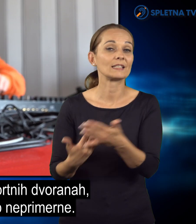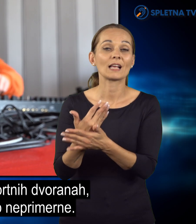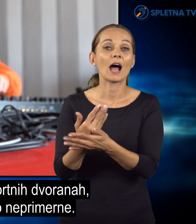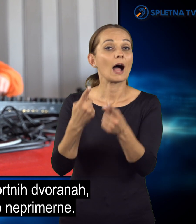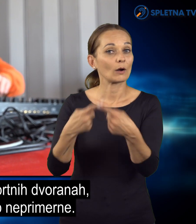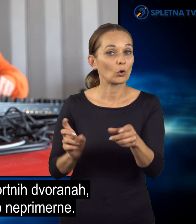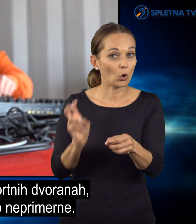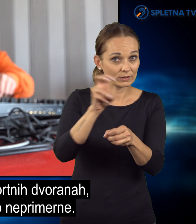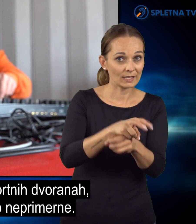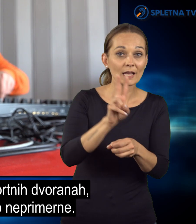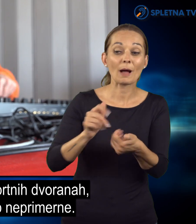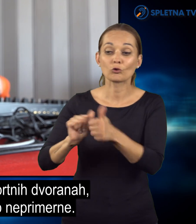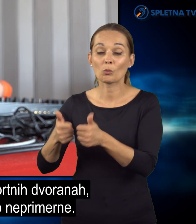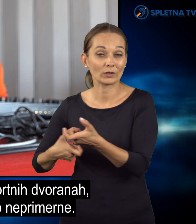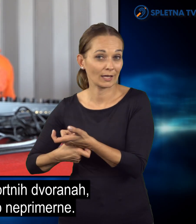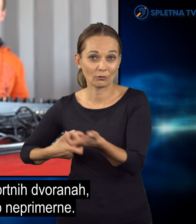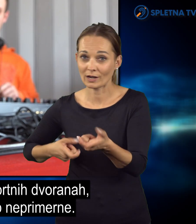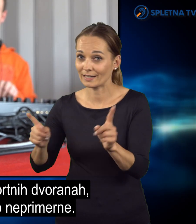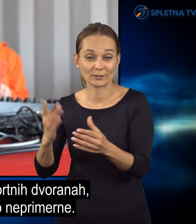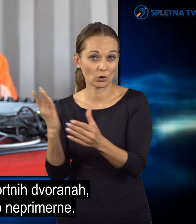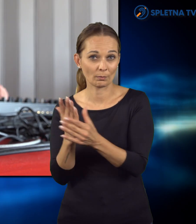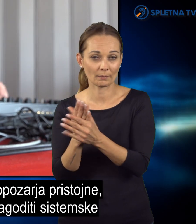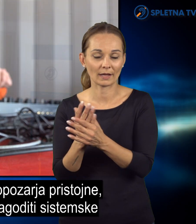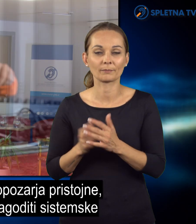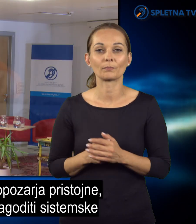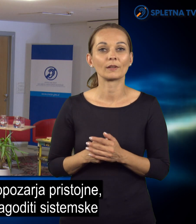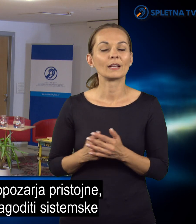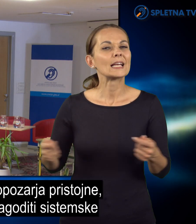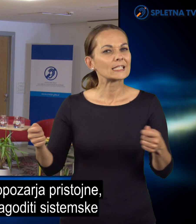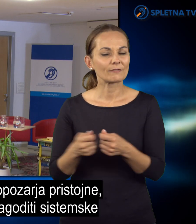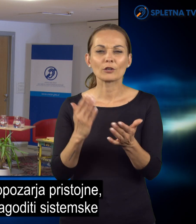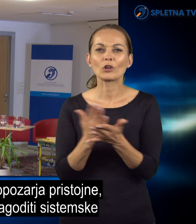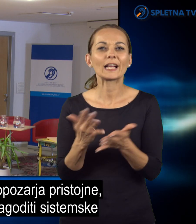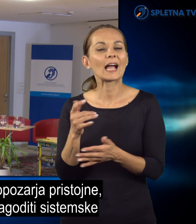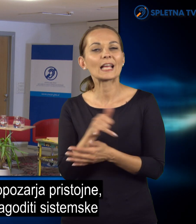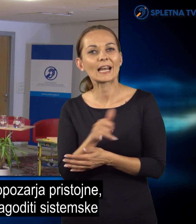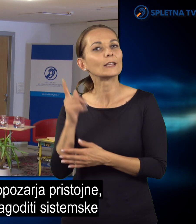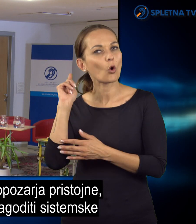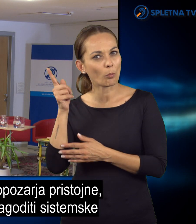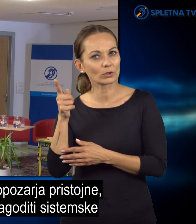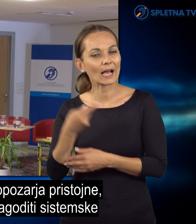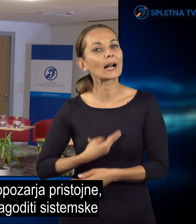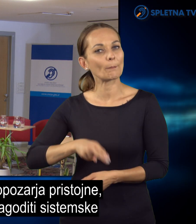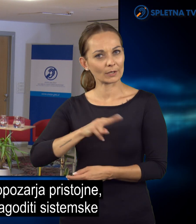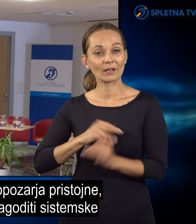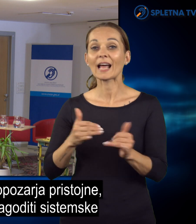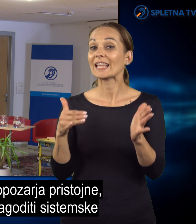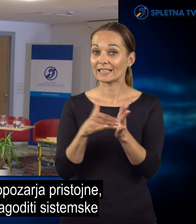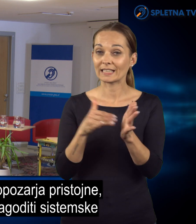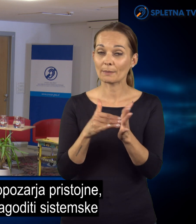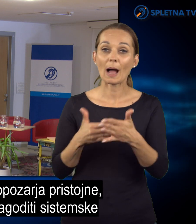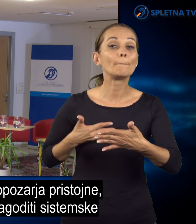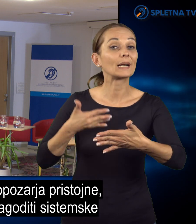Mi gostujemo v športnih dvoranah, ki so akustično neprimerne. Zveza že vrsto let opozarja pristojne, da je